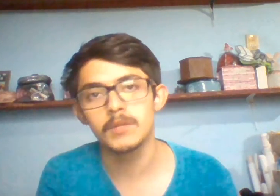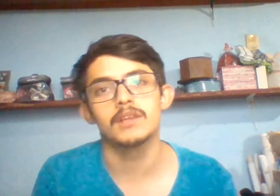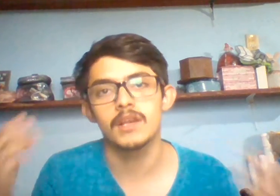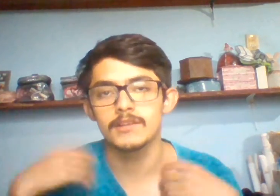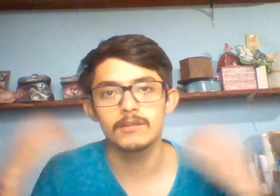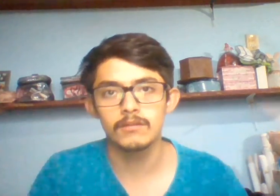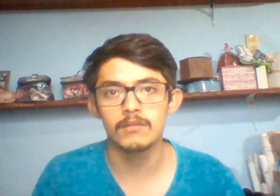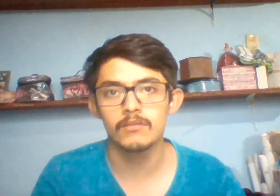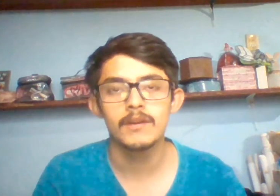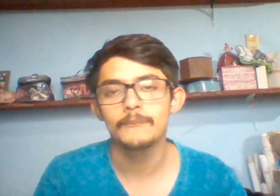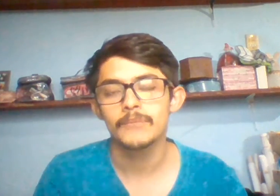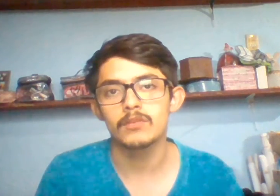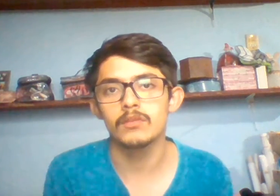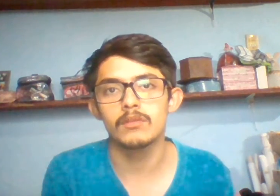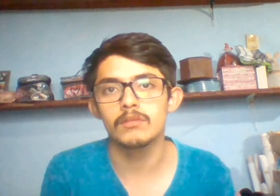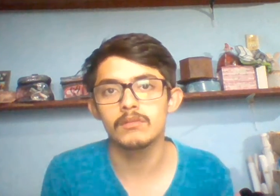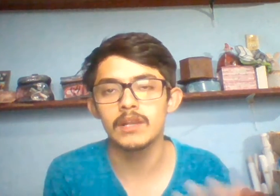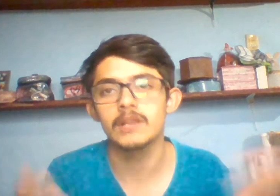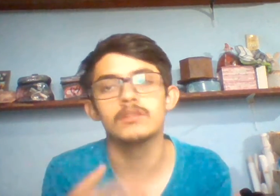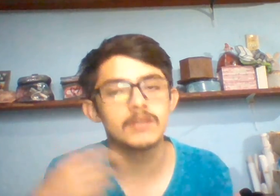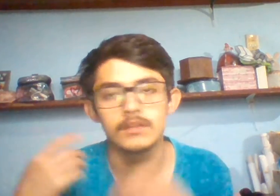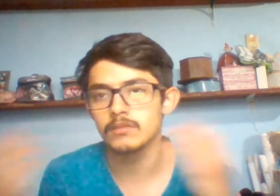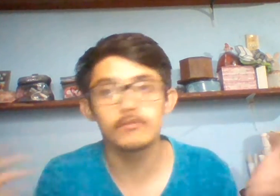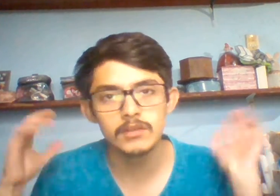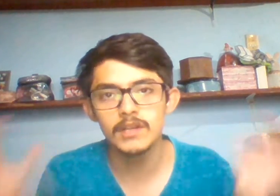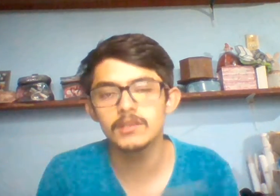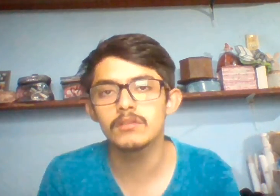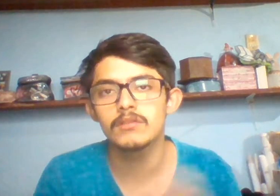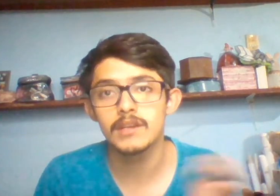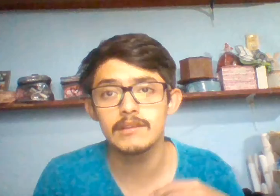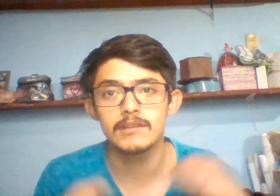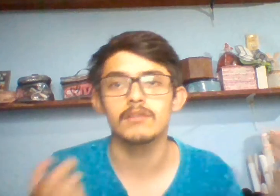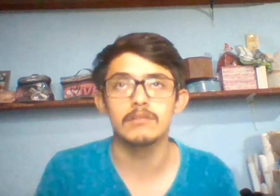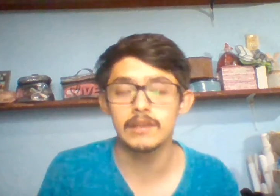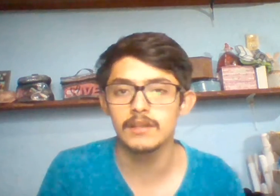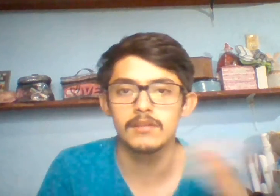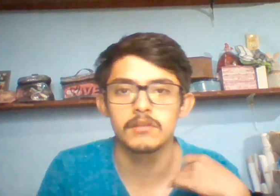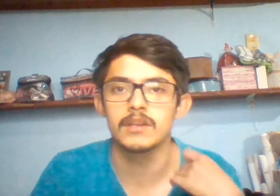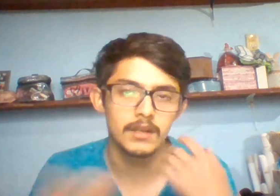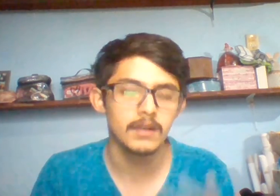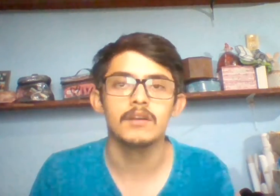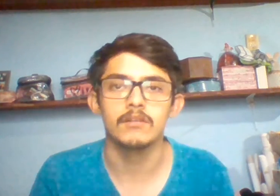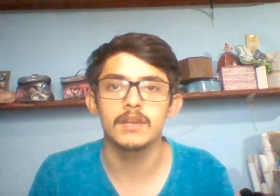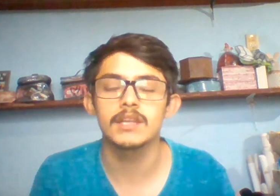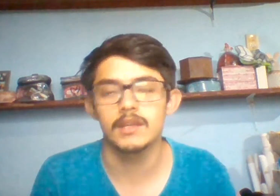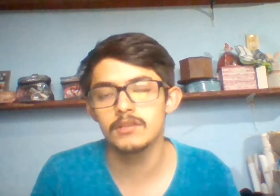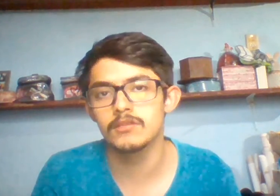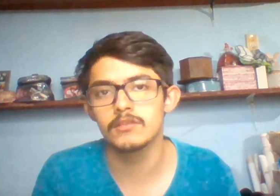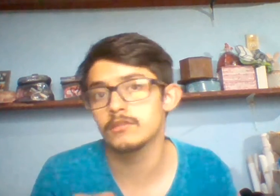realmente todo lo electrónico, bueno, casi todo ya es estadounidense o de Canadá. Entonces nosotros